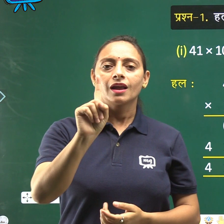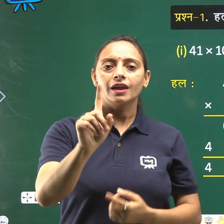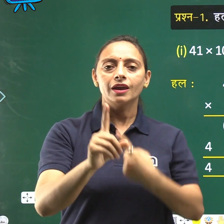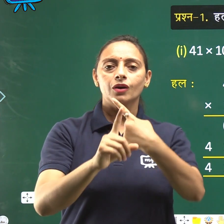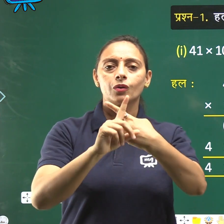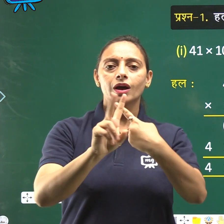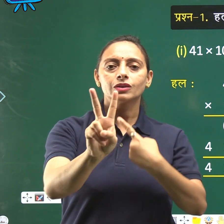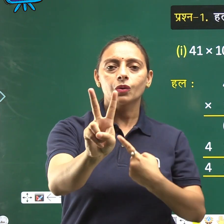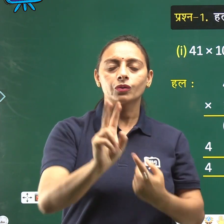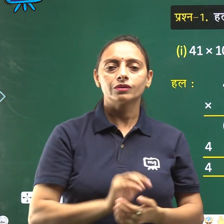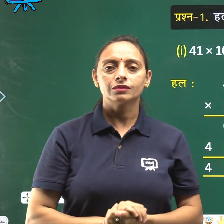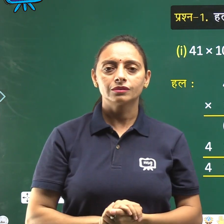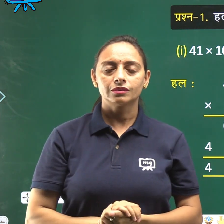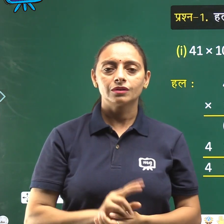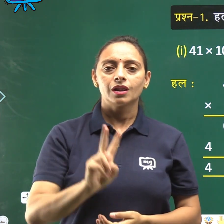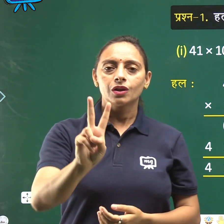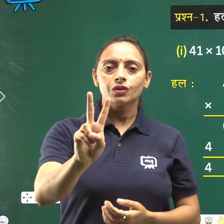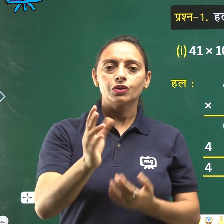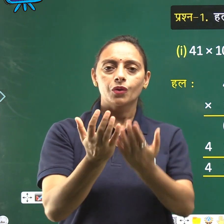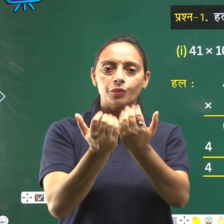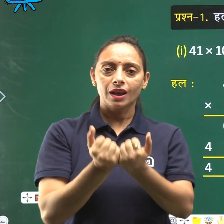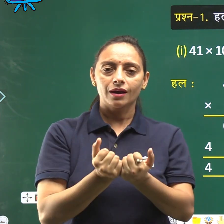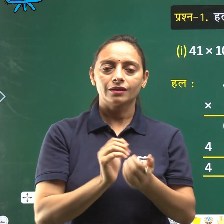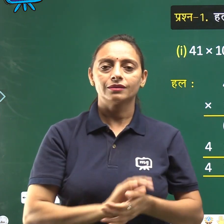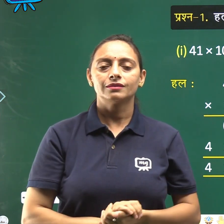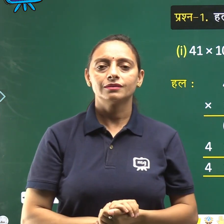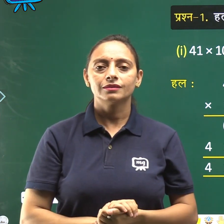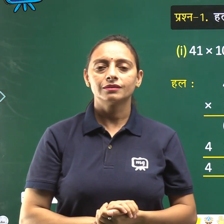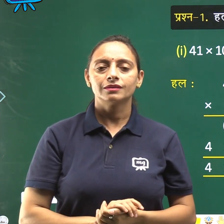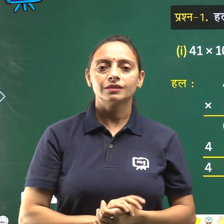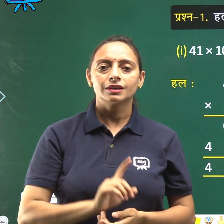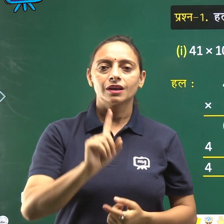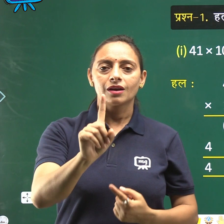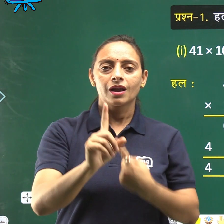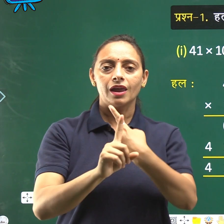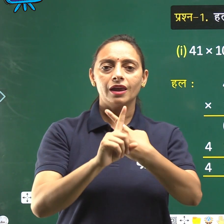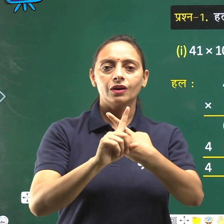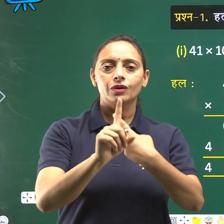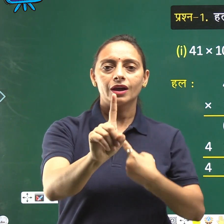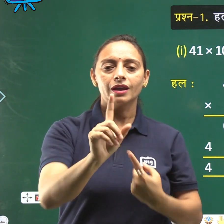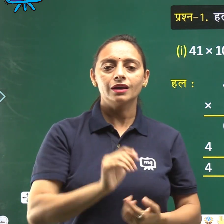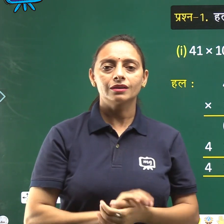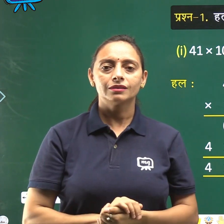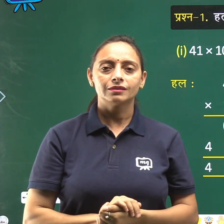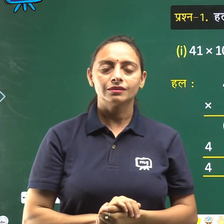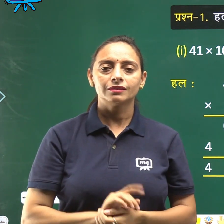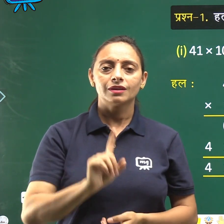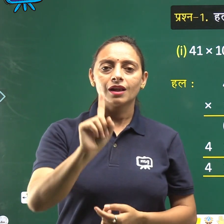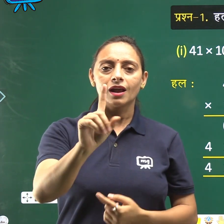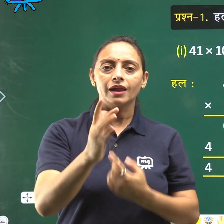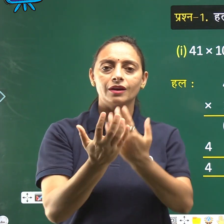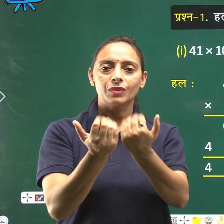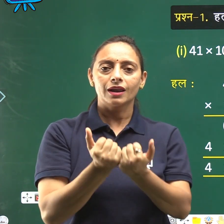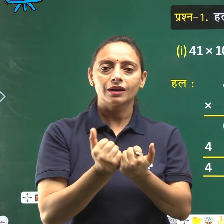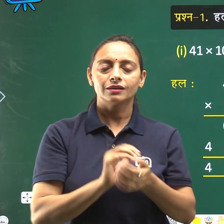गुणा करेंगे तो 2 मिलेगा। 1 को 1 से गुणा करें, 1